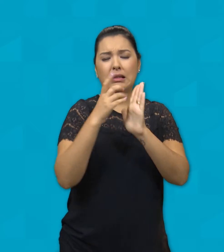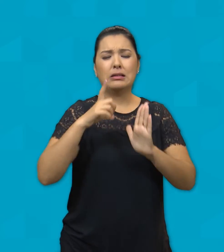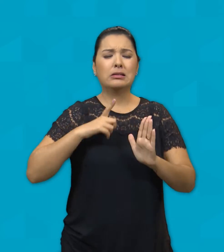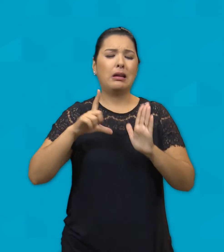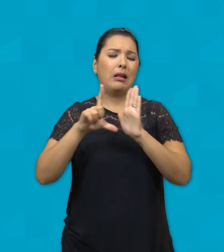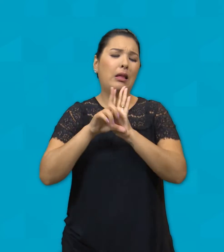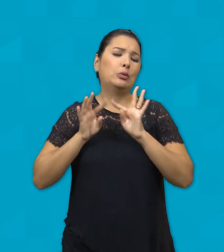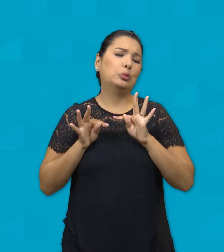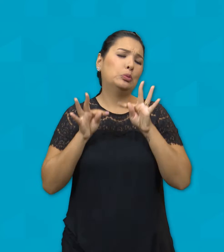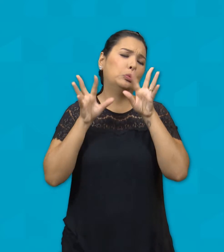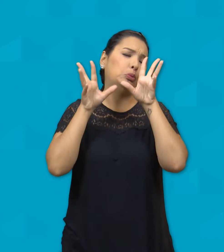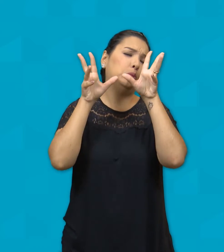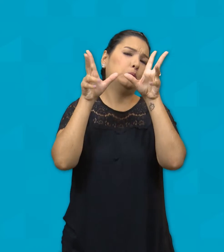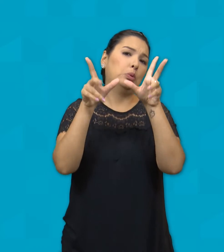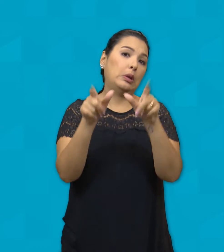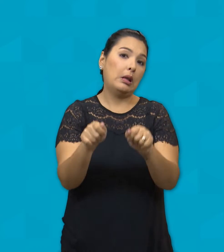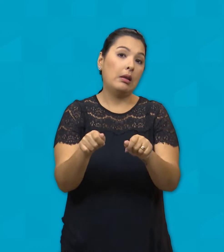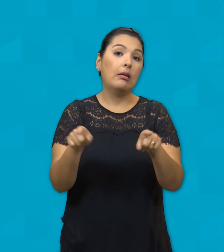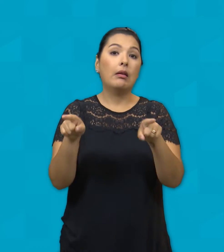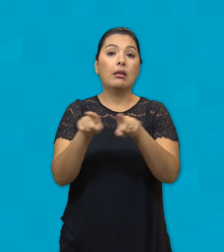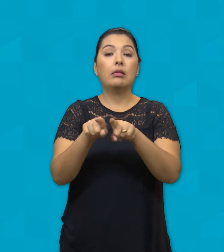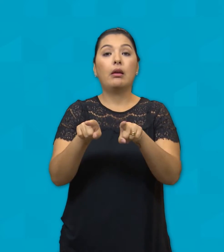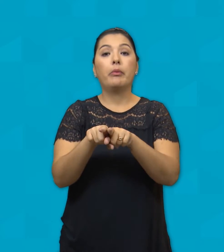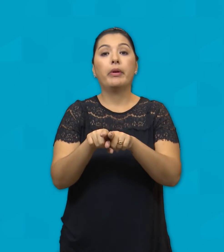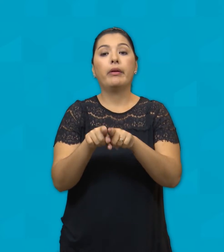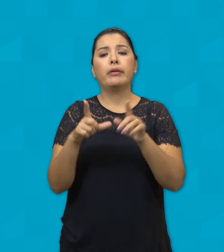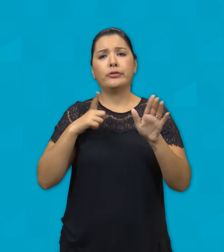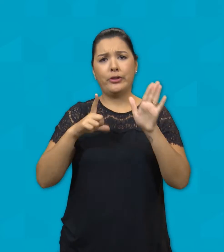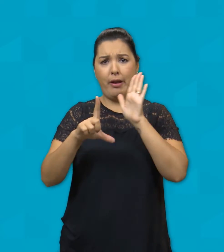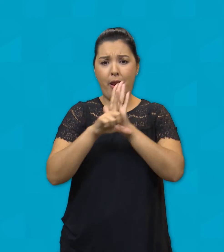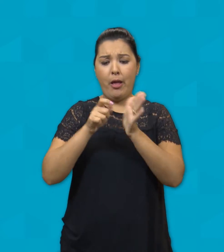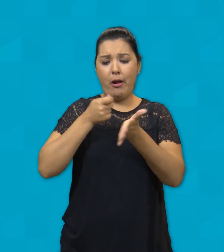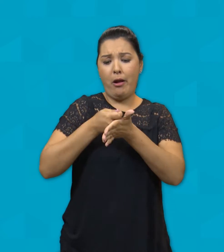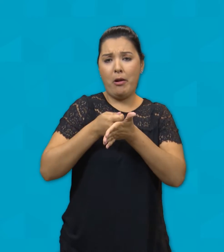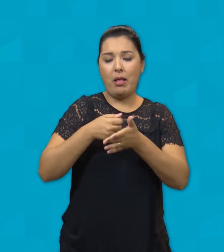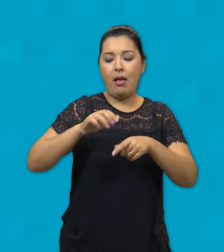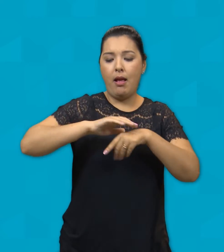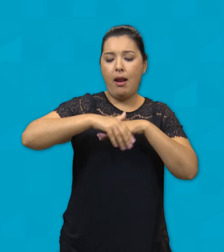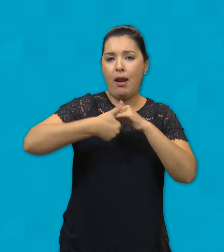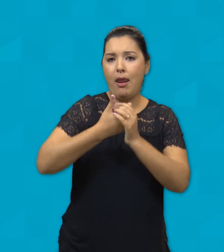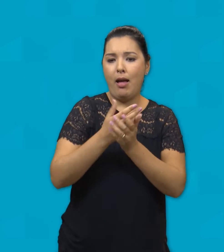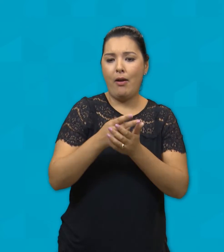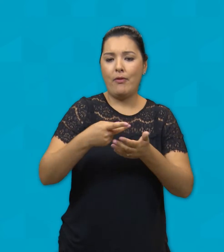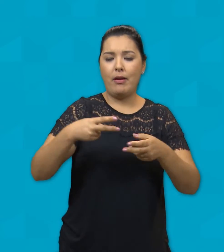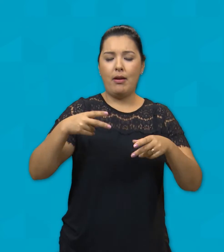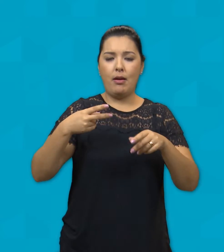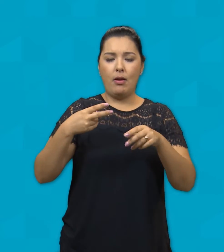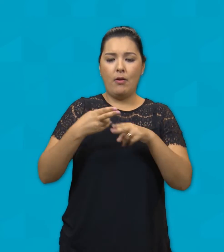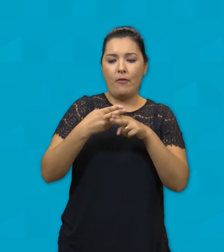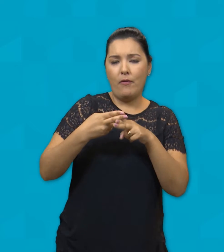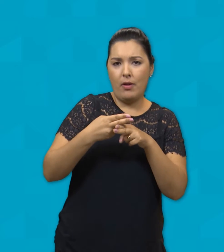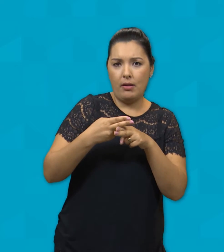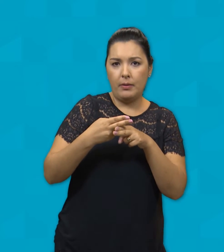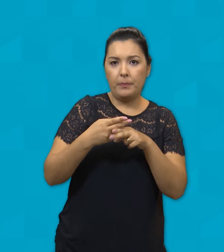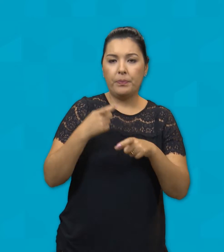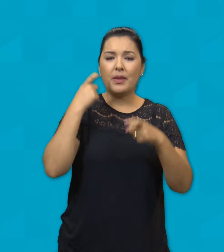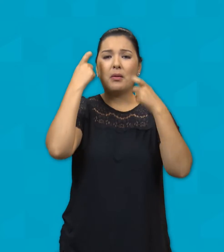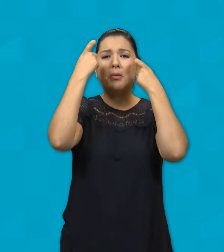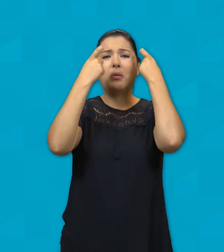tudo, até para a forma correta de lavar os talheres. Isso demonstrava uma